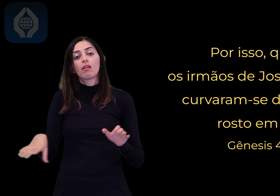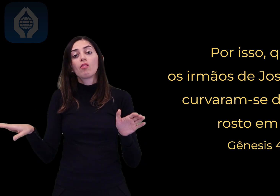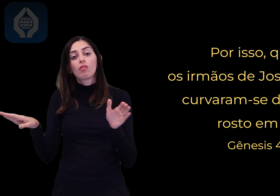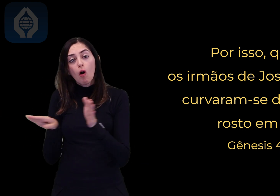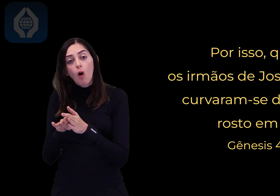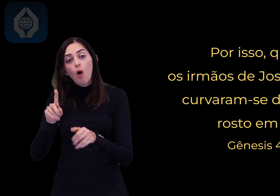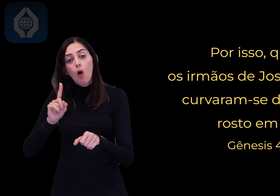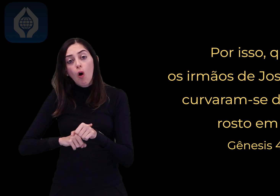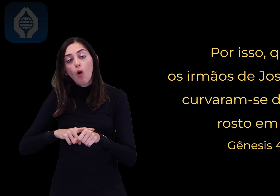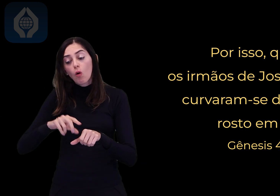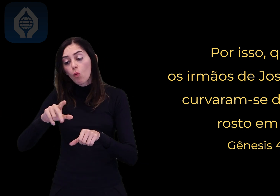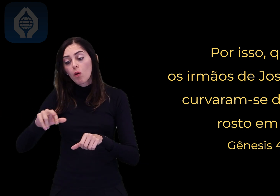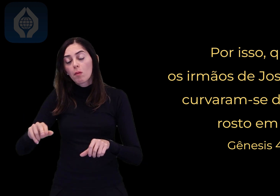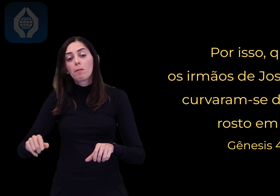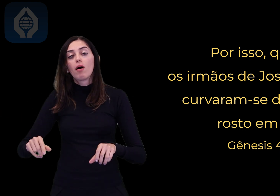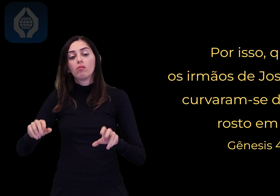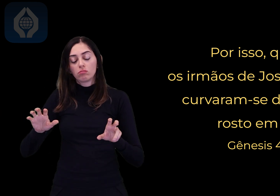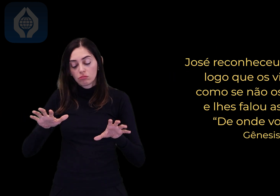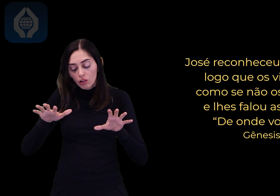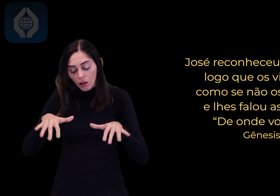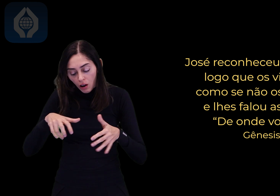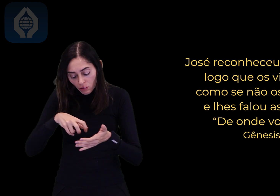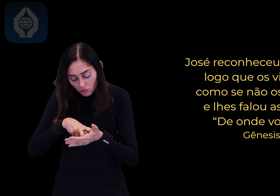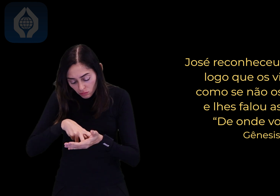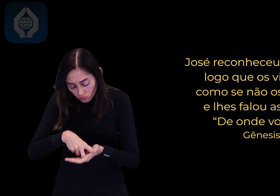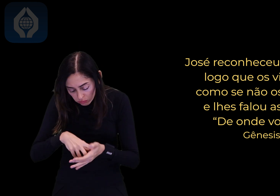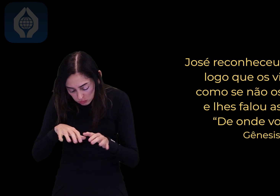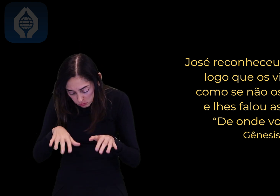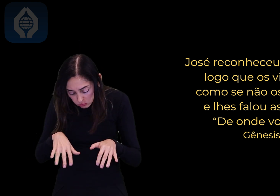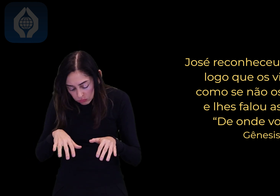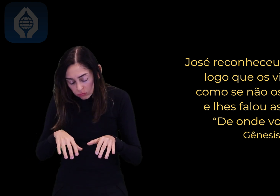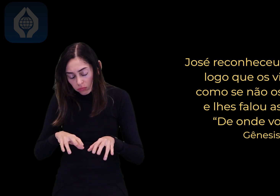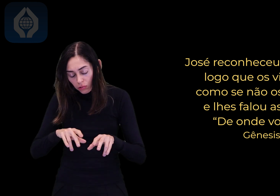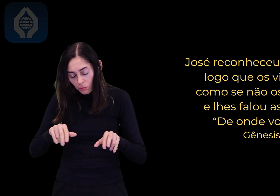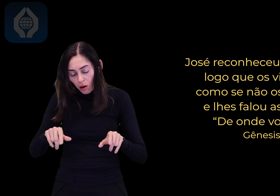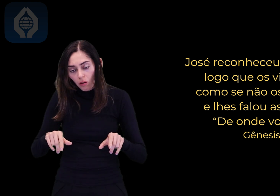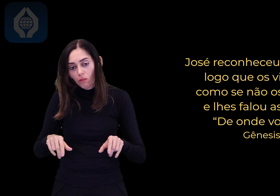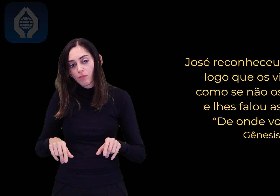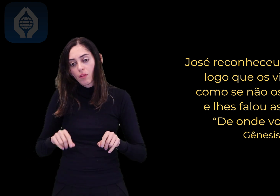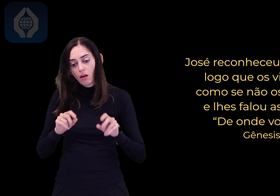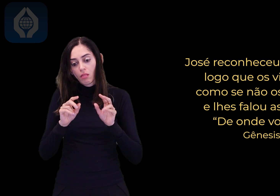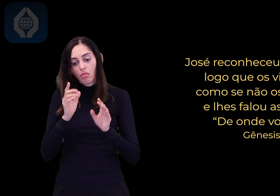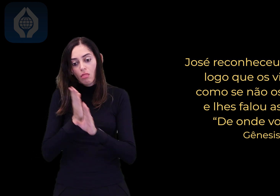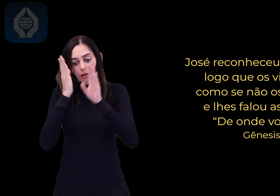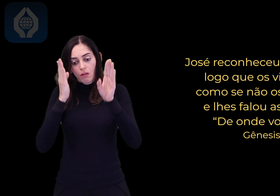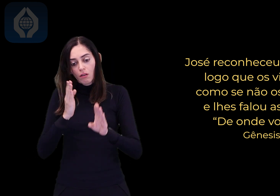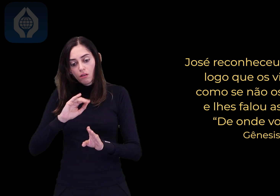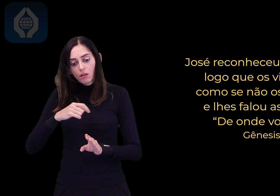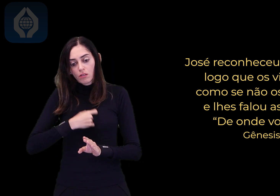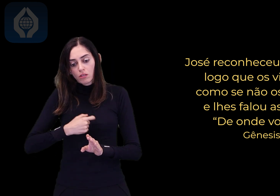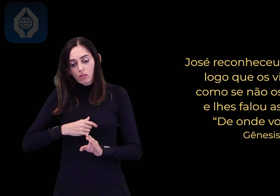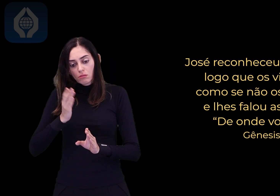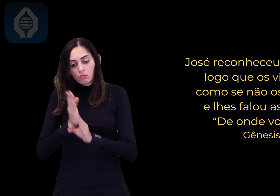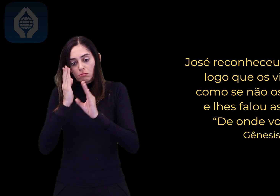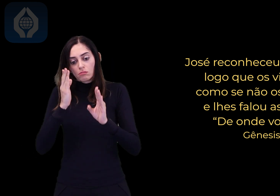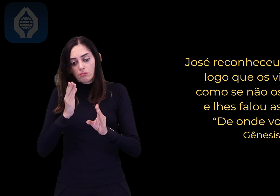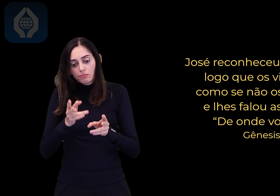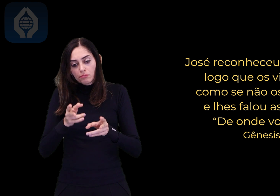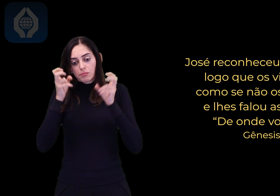dele, rosto em terra. José reconheceu seus irmãos logo que os viu, mas agiu como se não os conhecesse e lhes falou